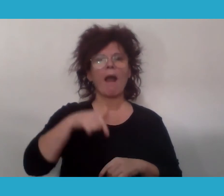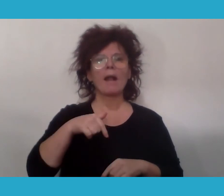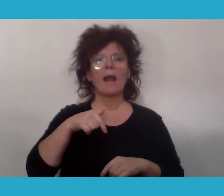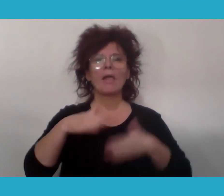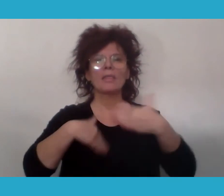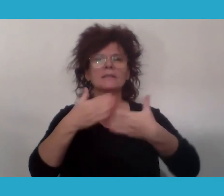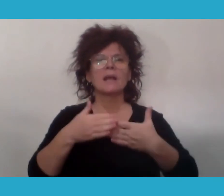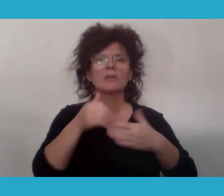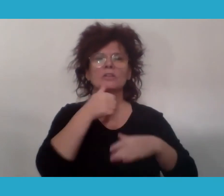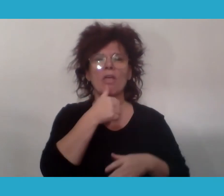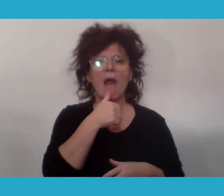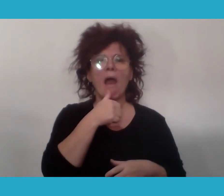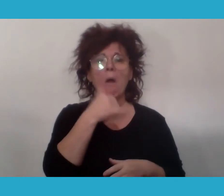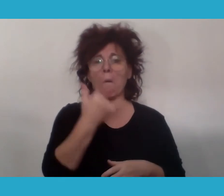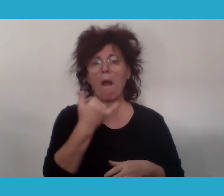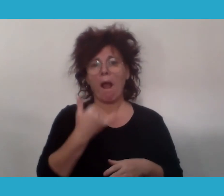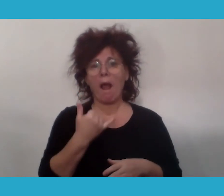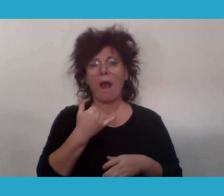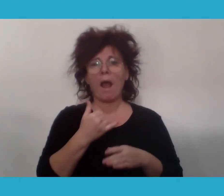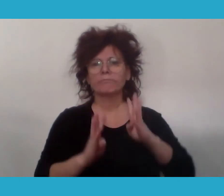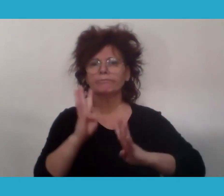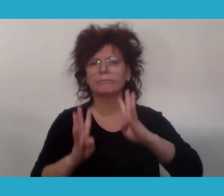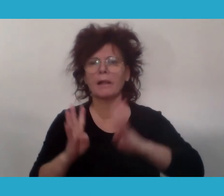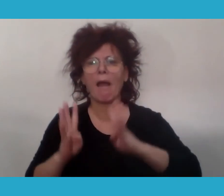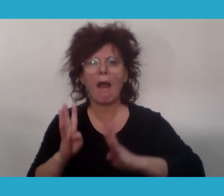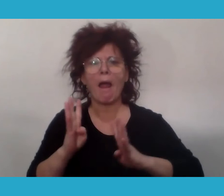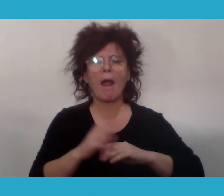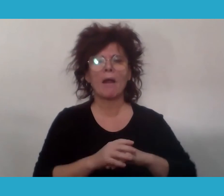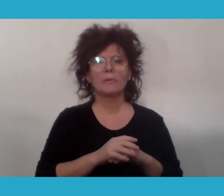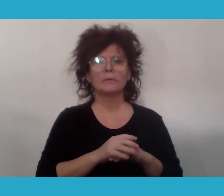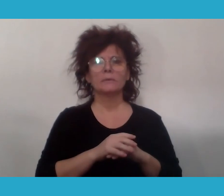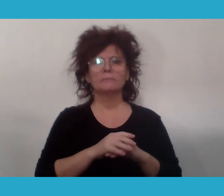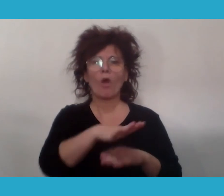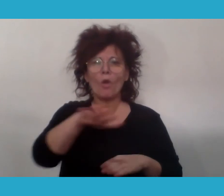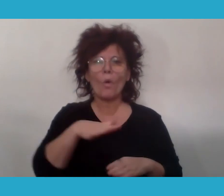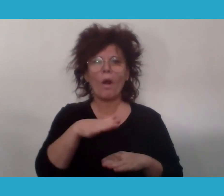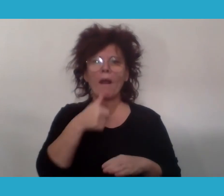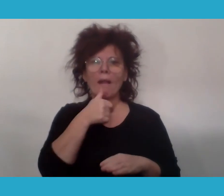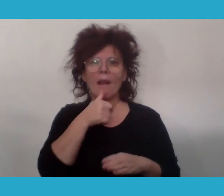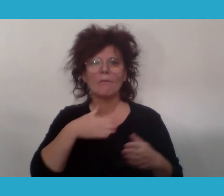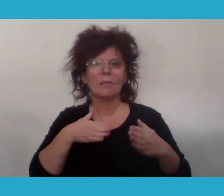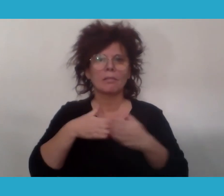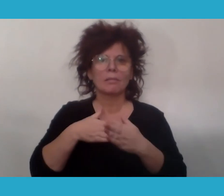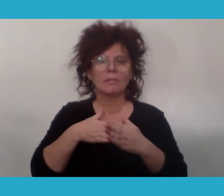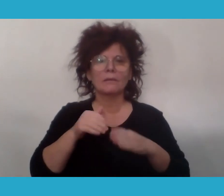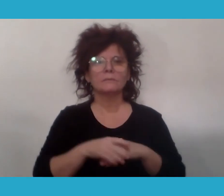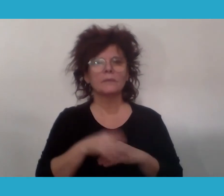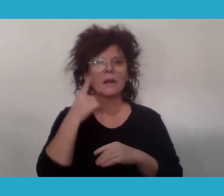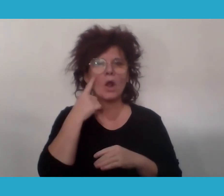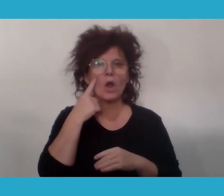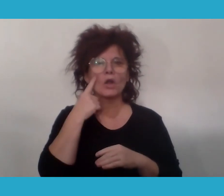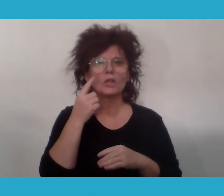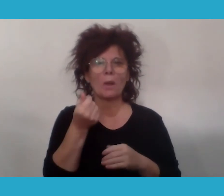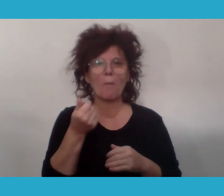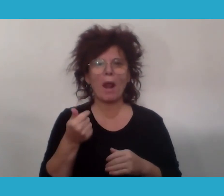hay desarrollos de cursos de agua, de árboles, con centenarios que retienen el agua e impiden inundaciones. Reconocen el